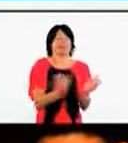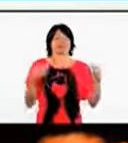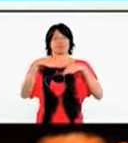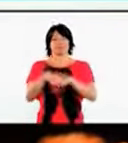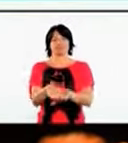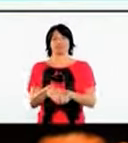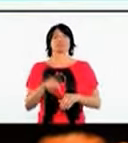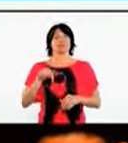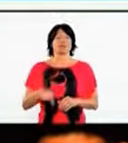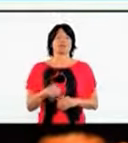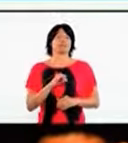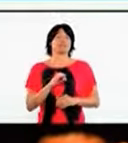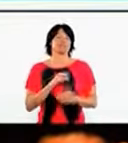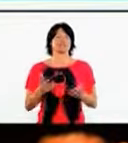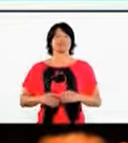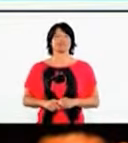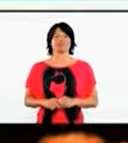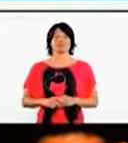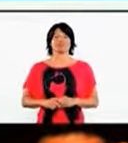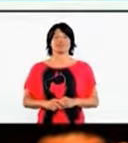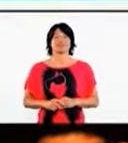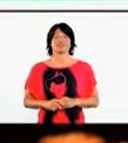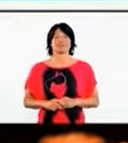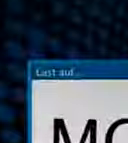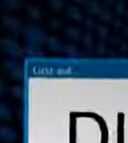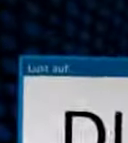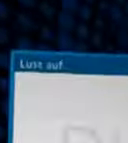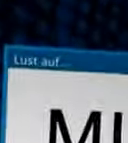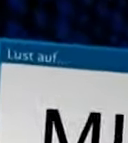und Provinz. Hallo!